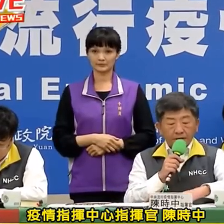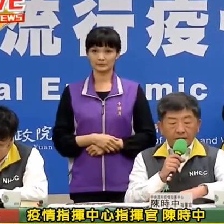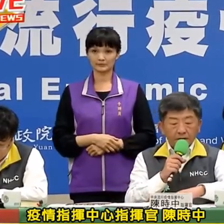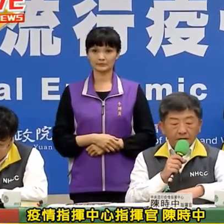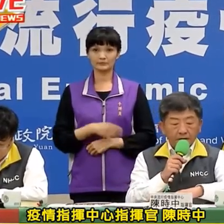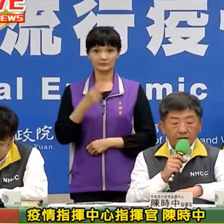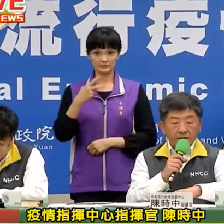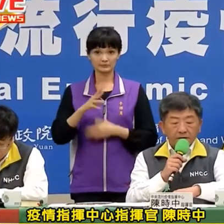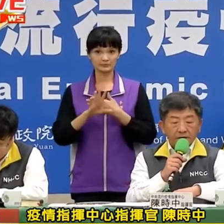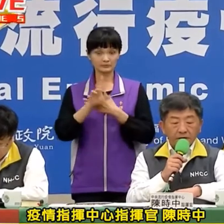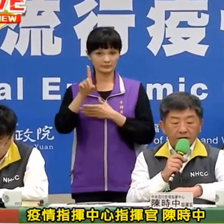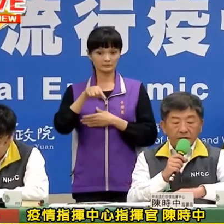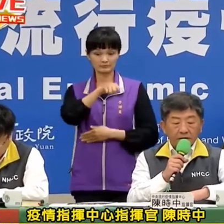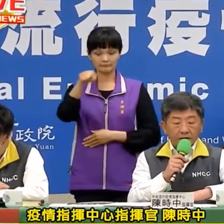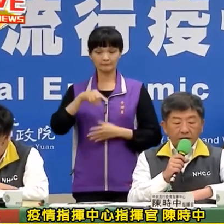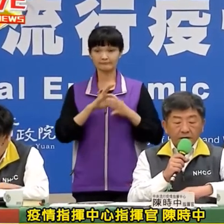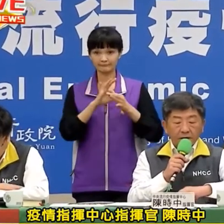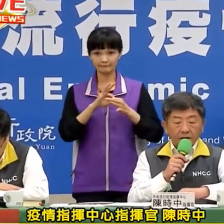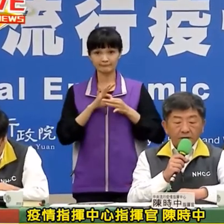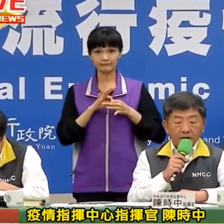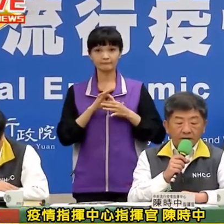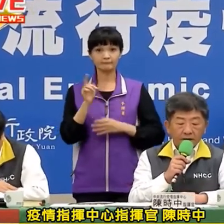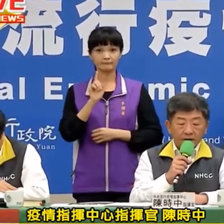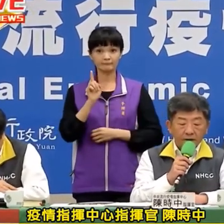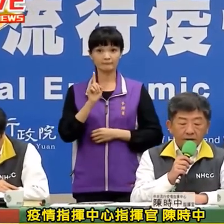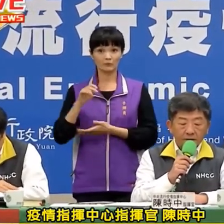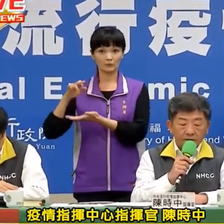那另外一个大家所关心的就在